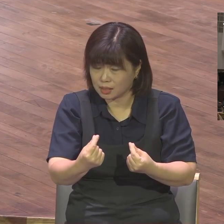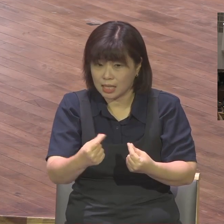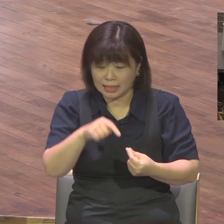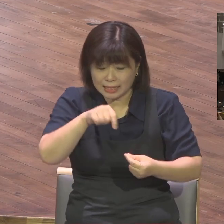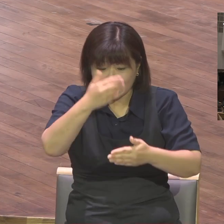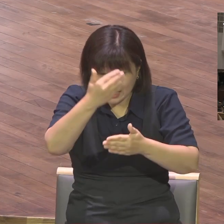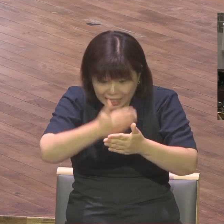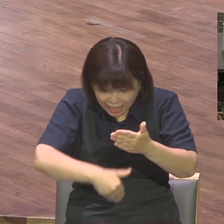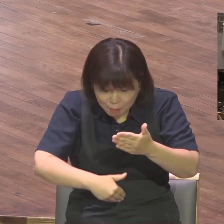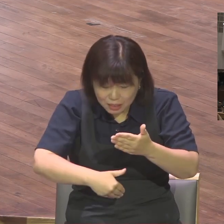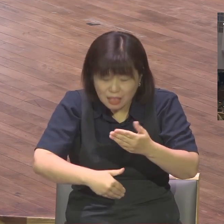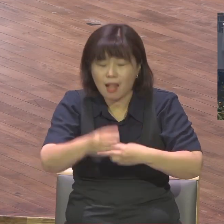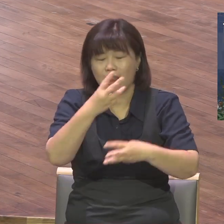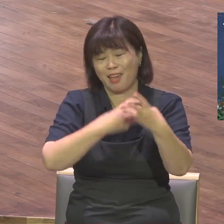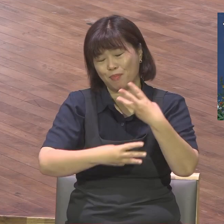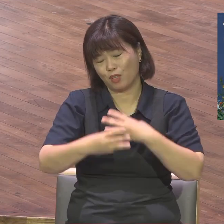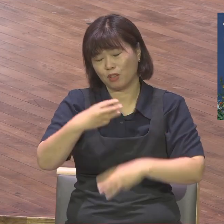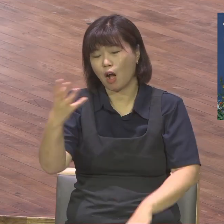하시니라.